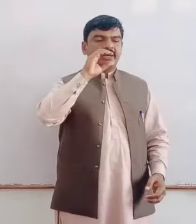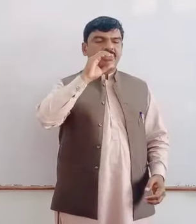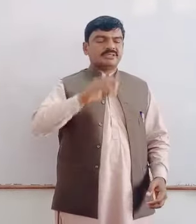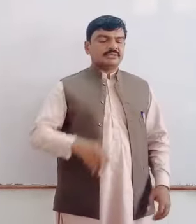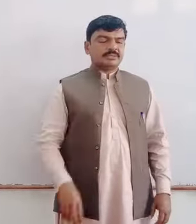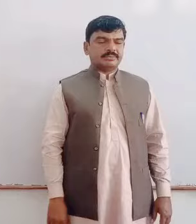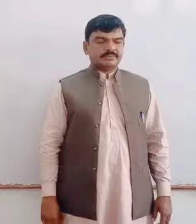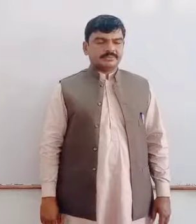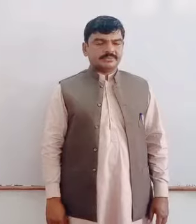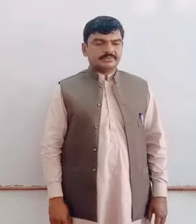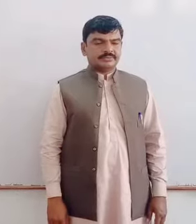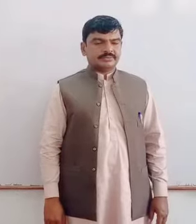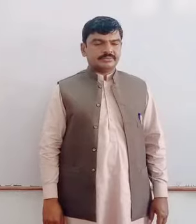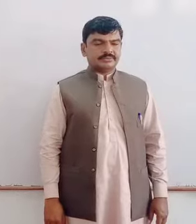आबे जमजम, रोहानी,